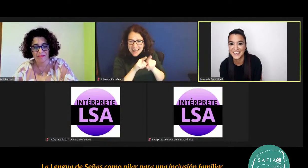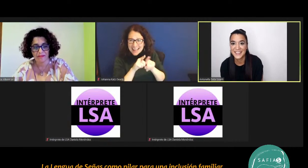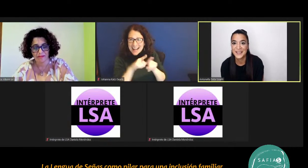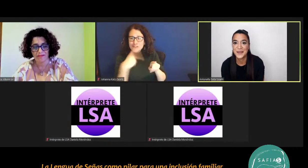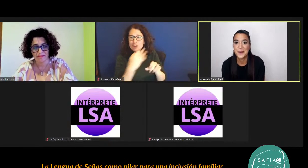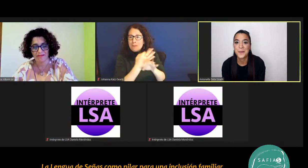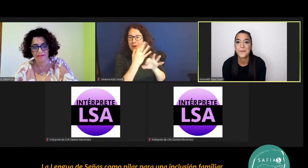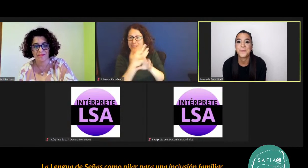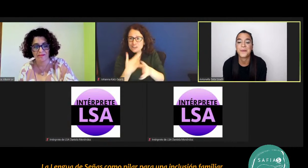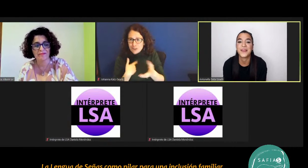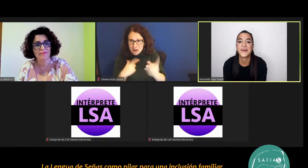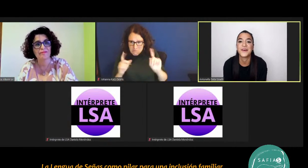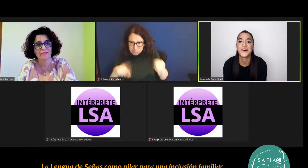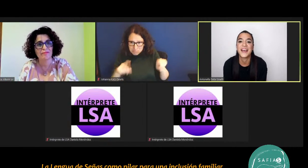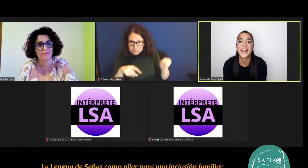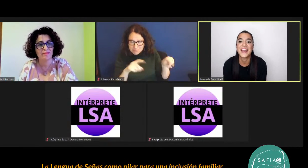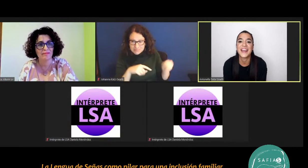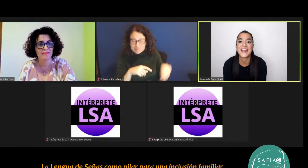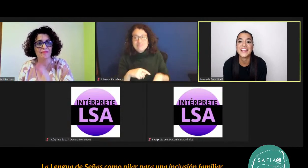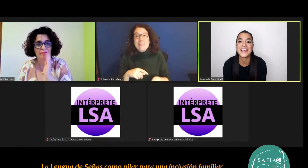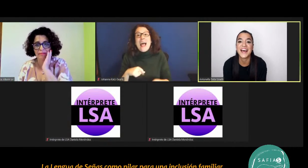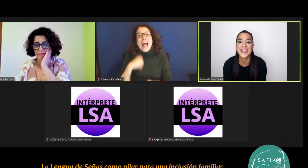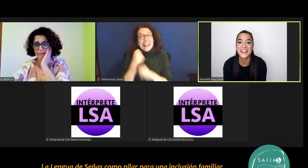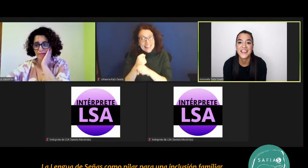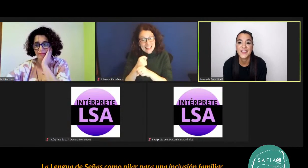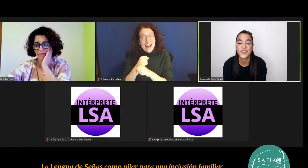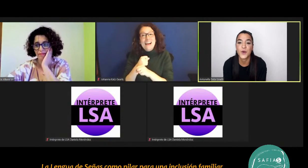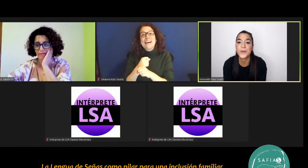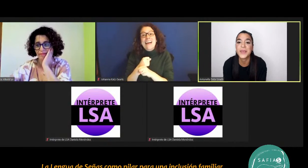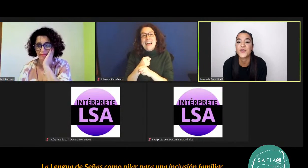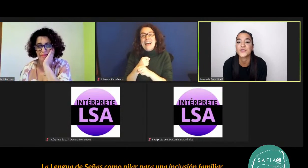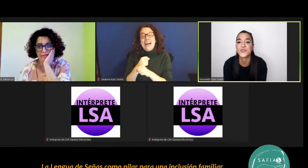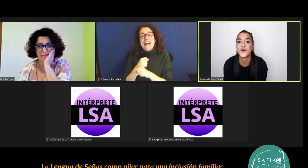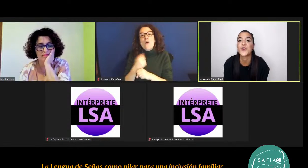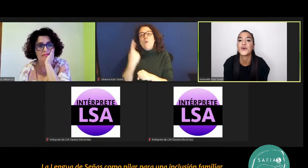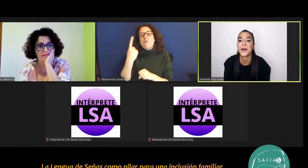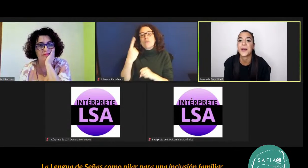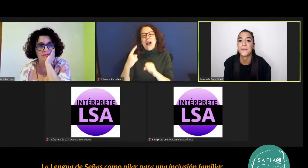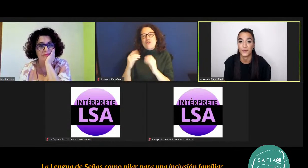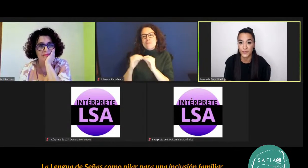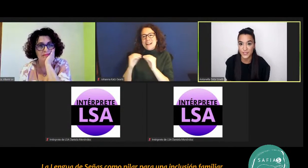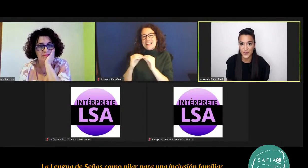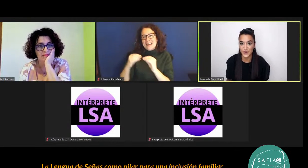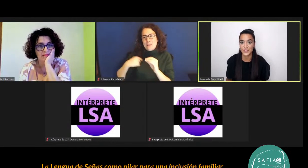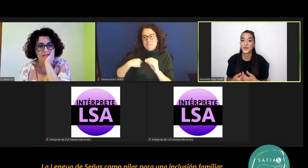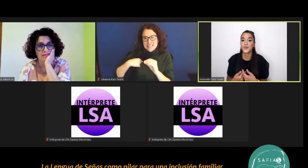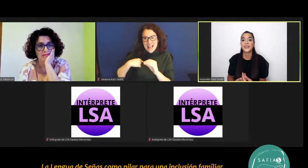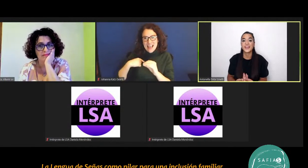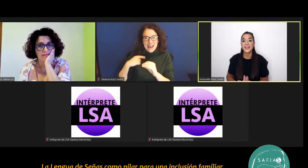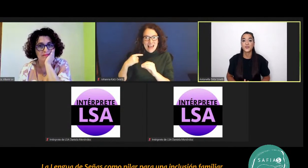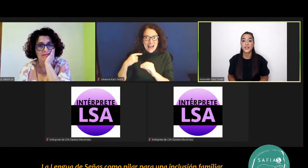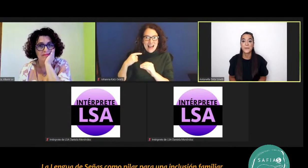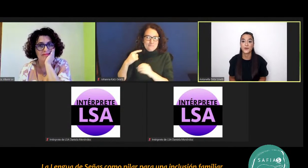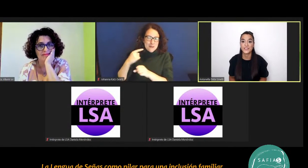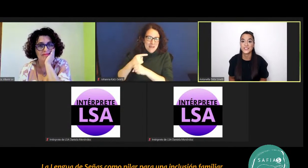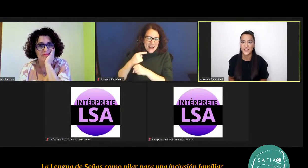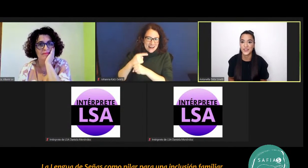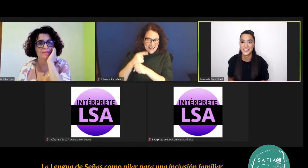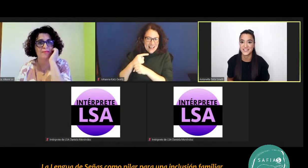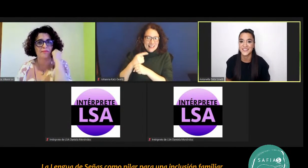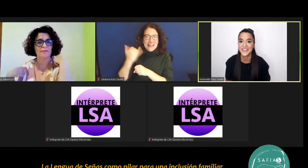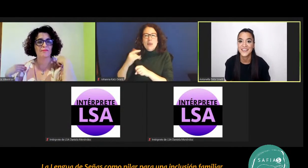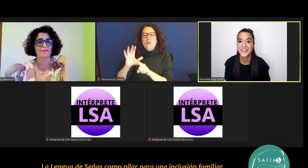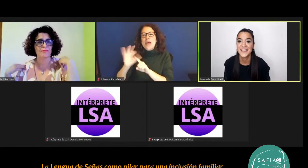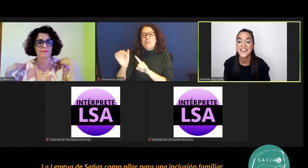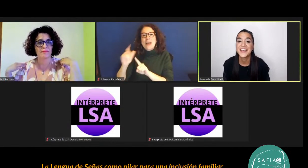actriz. Pero en realidad no había conocido de otras profesiones, sordos que tengan otras